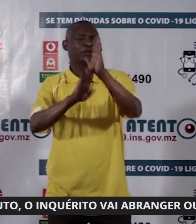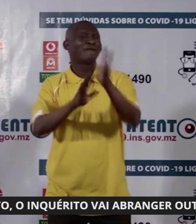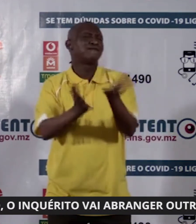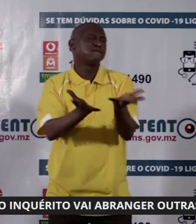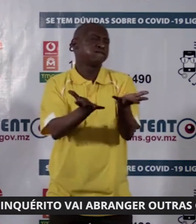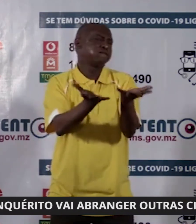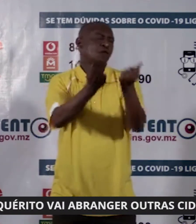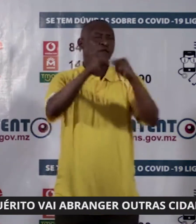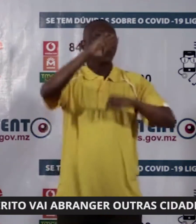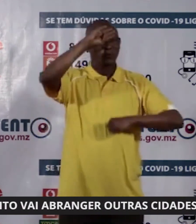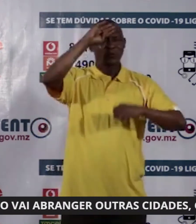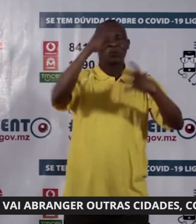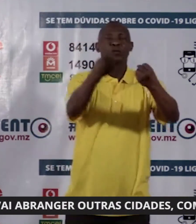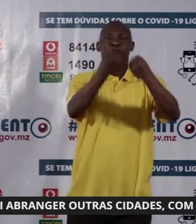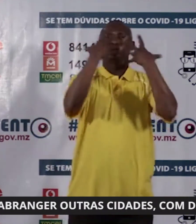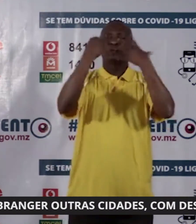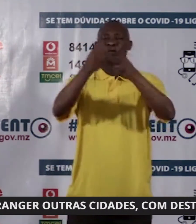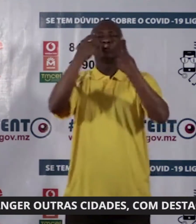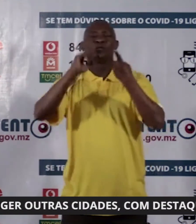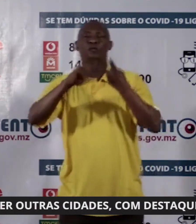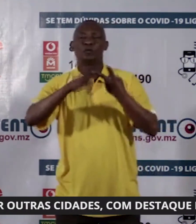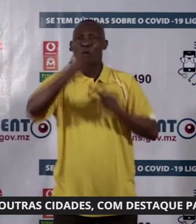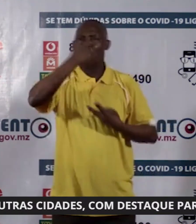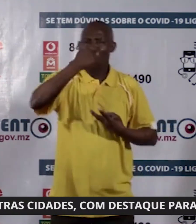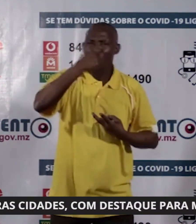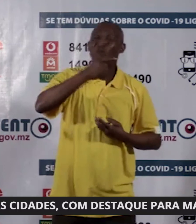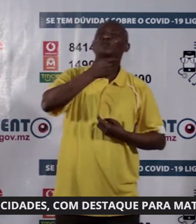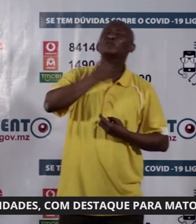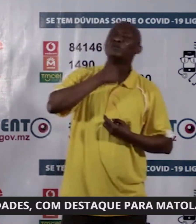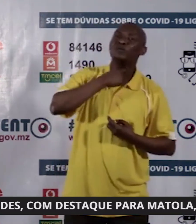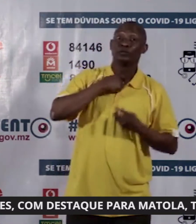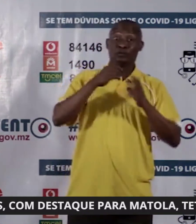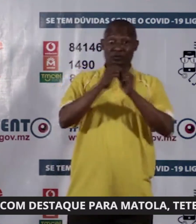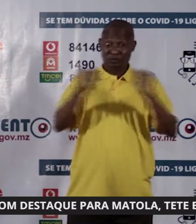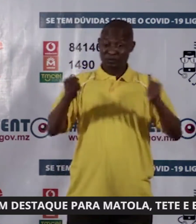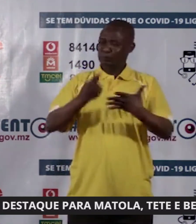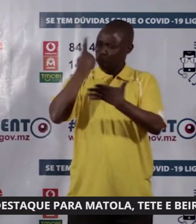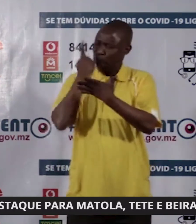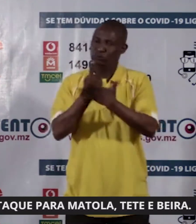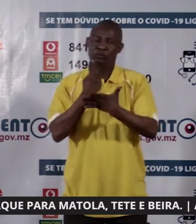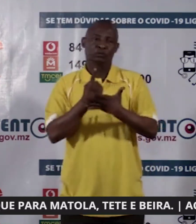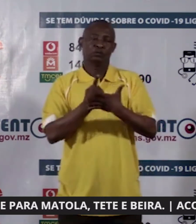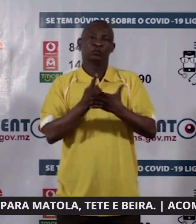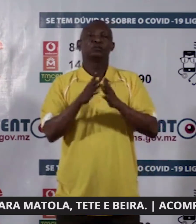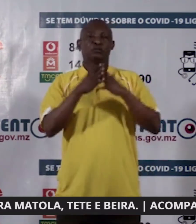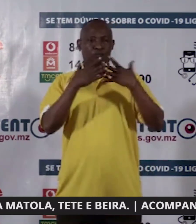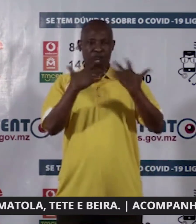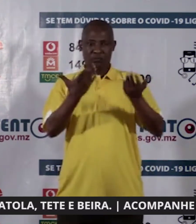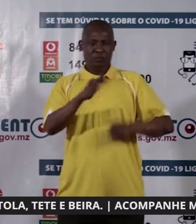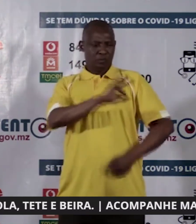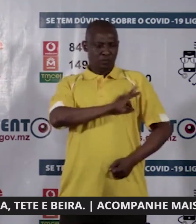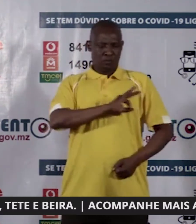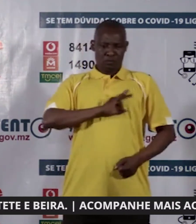como gripe. E atualmente, como a Covid, é importante fortalecer a imunidade para combater